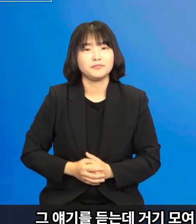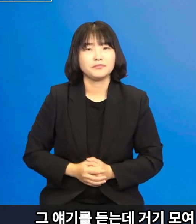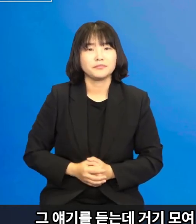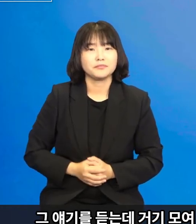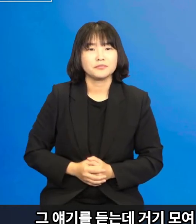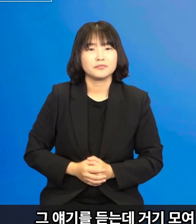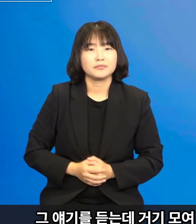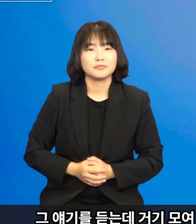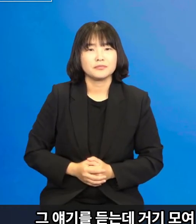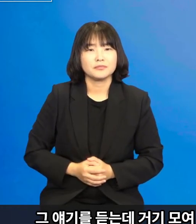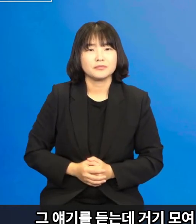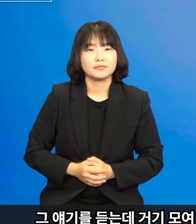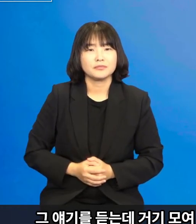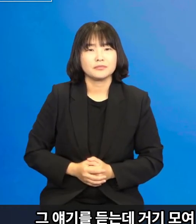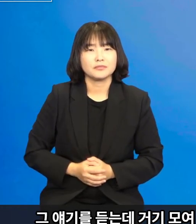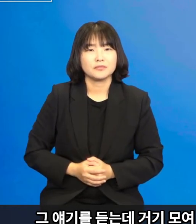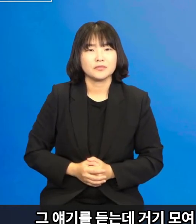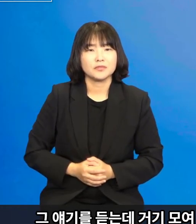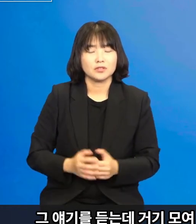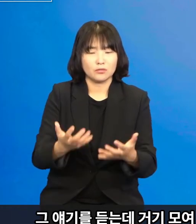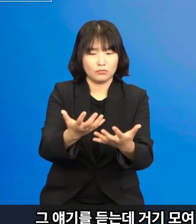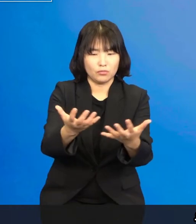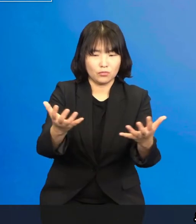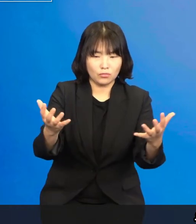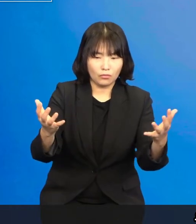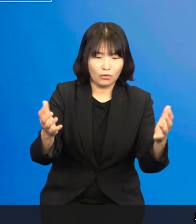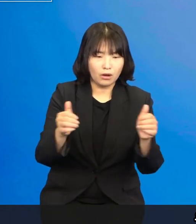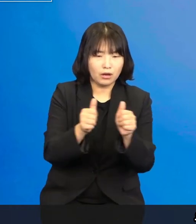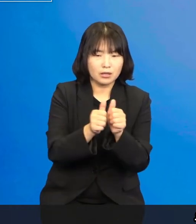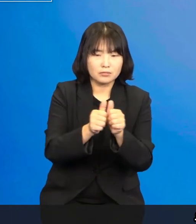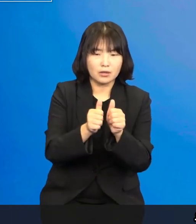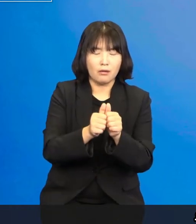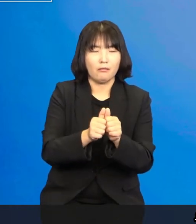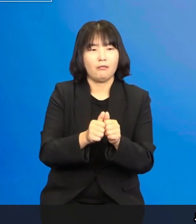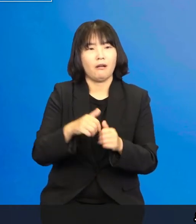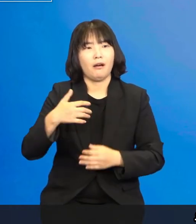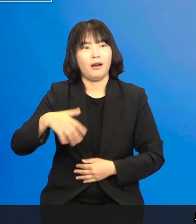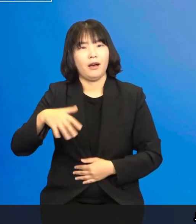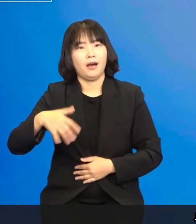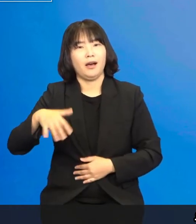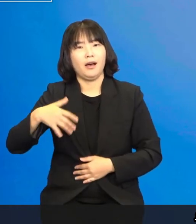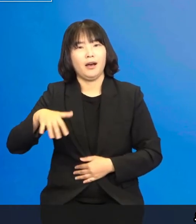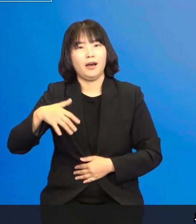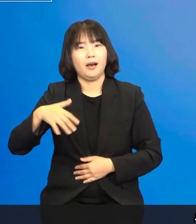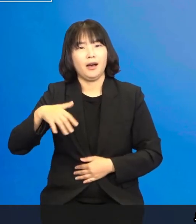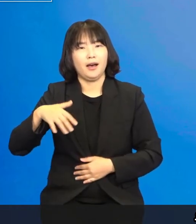그 얘기를 듣는데 거기 모여 있었던 저를 포함해서 모든 남자들이 우와